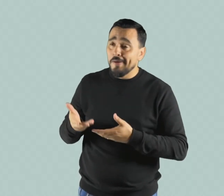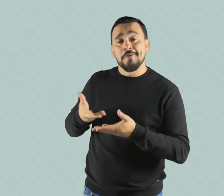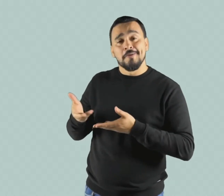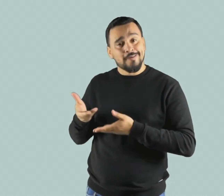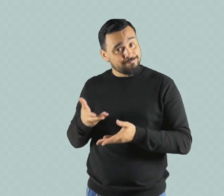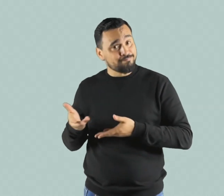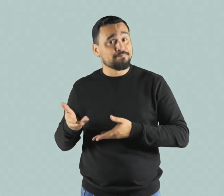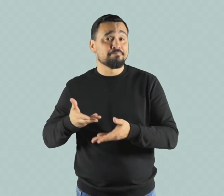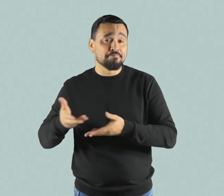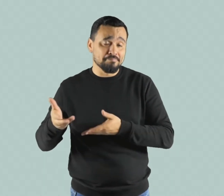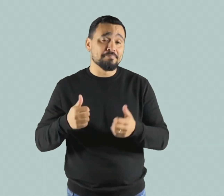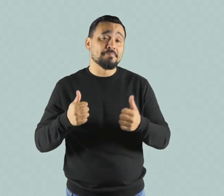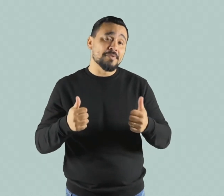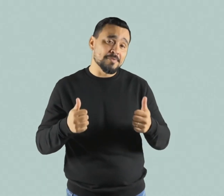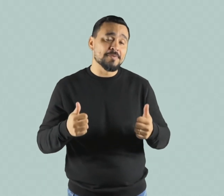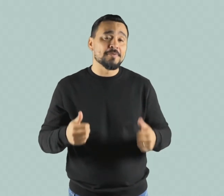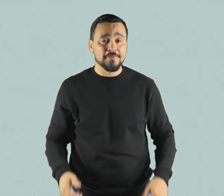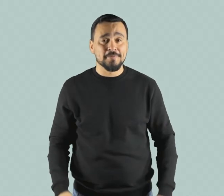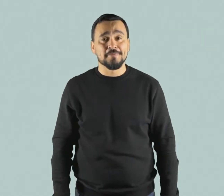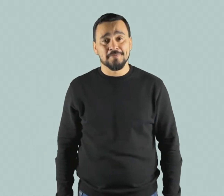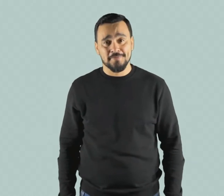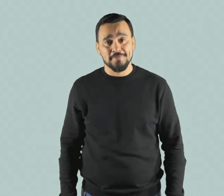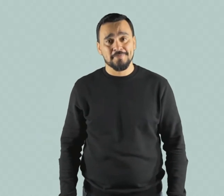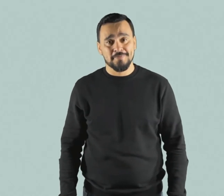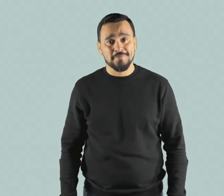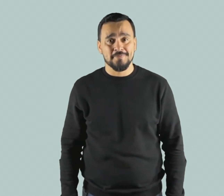un hombre tan sensato.